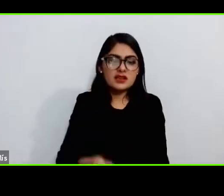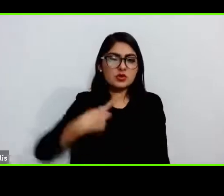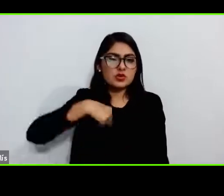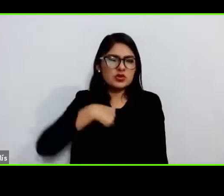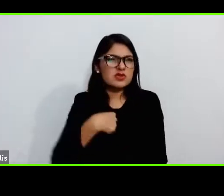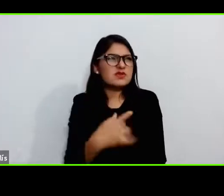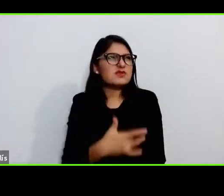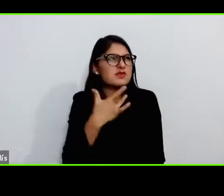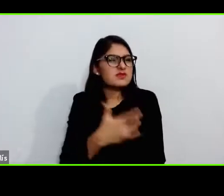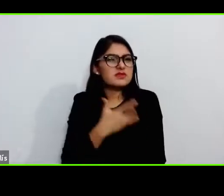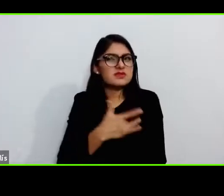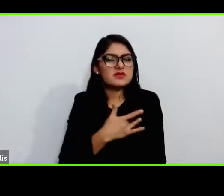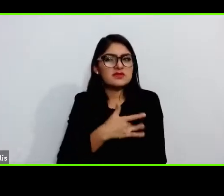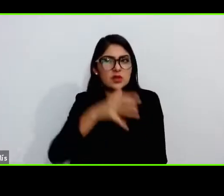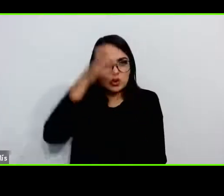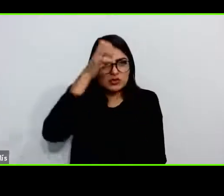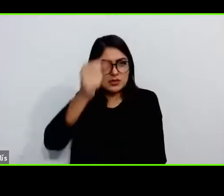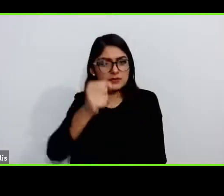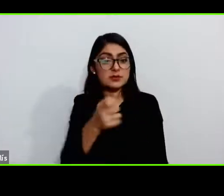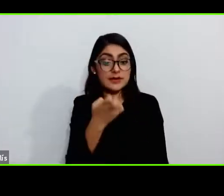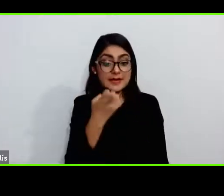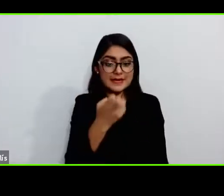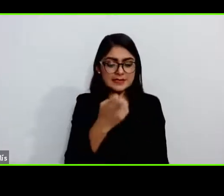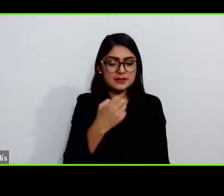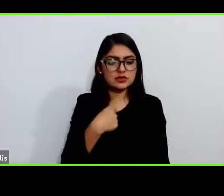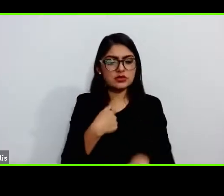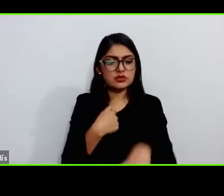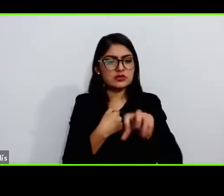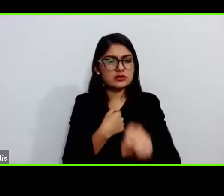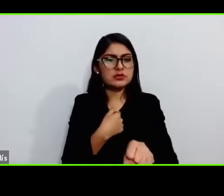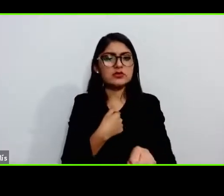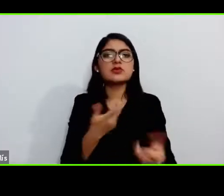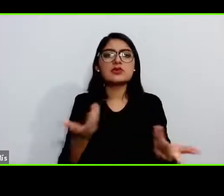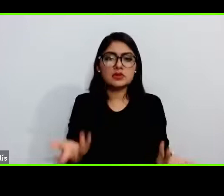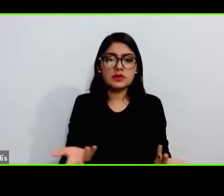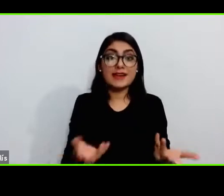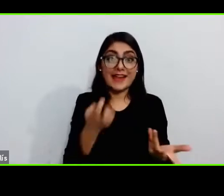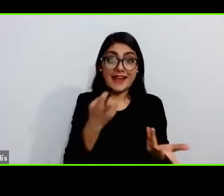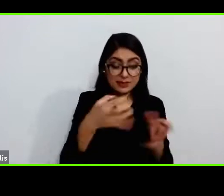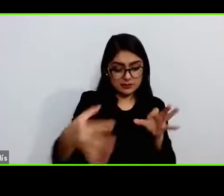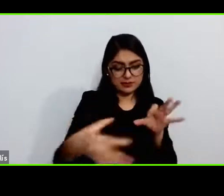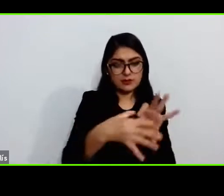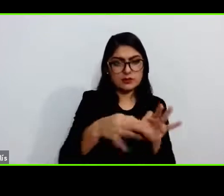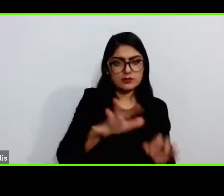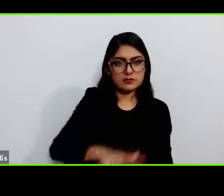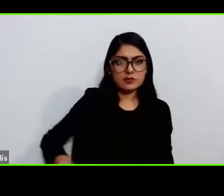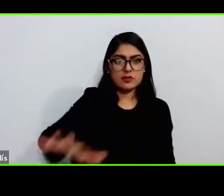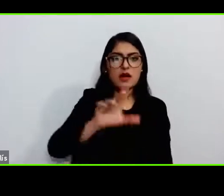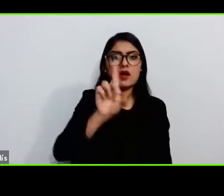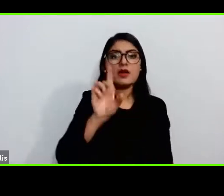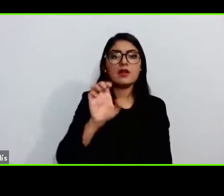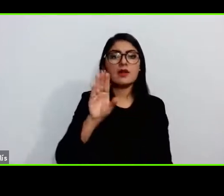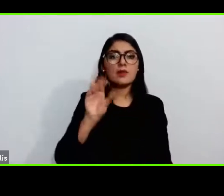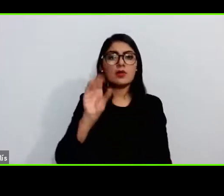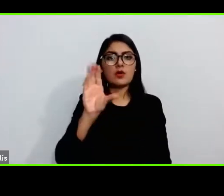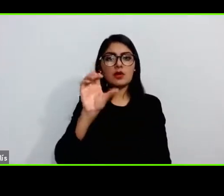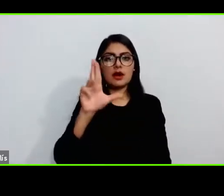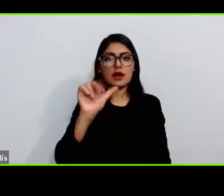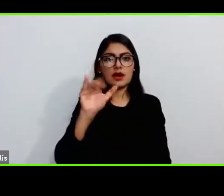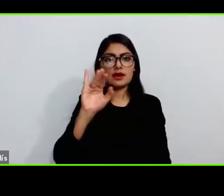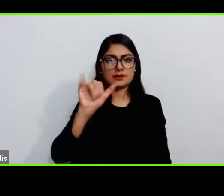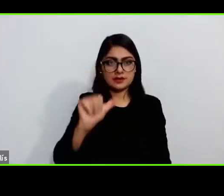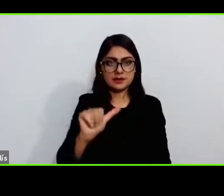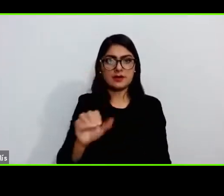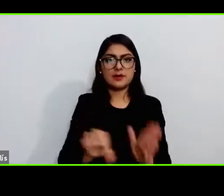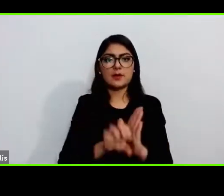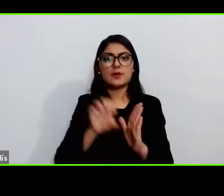pues también define en buena medida nuestra concepción de la democracia, ¿no? Cuando hablamos, y esto es muy común, cuando se